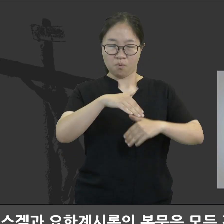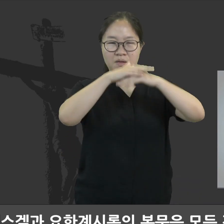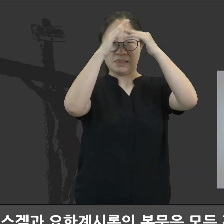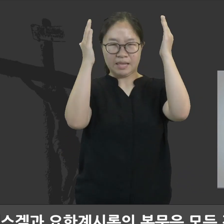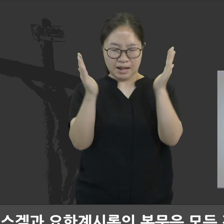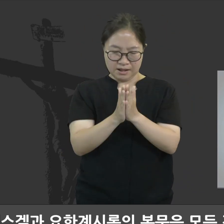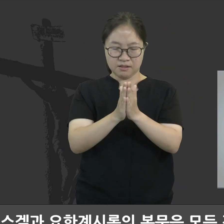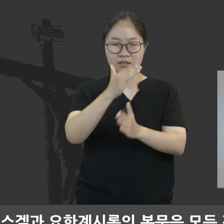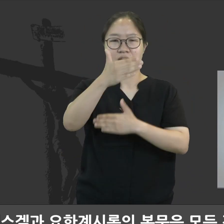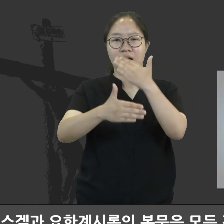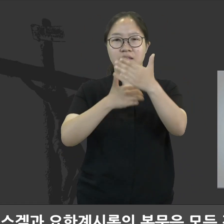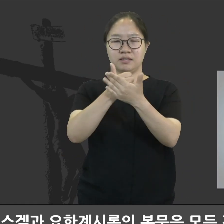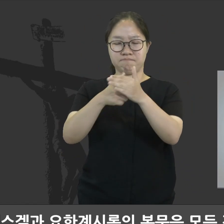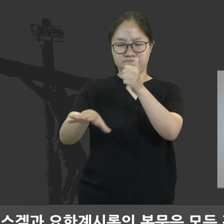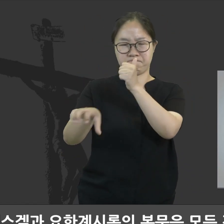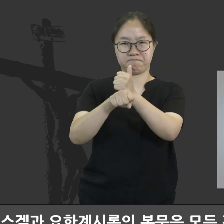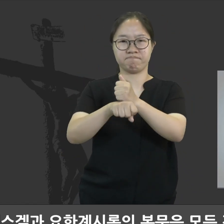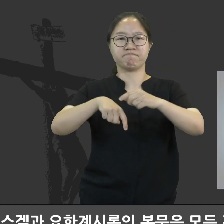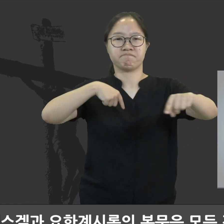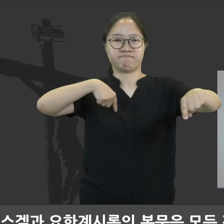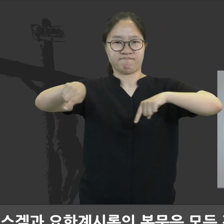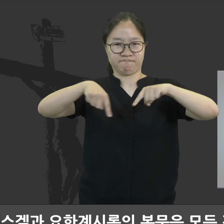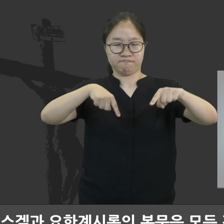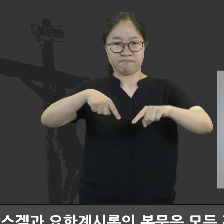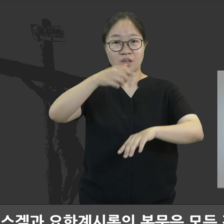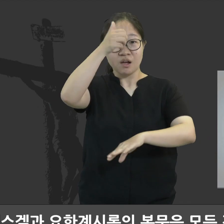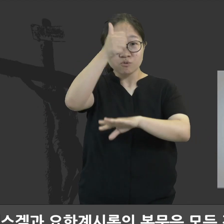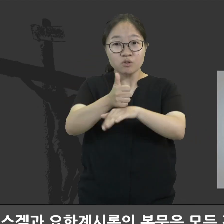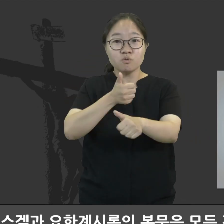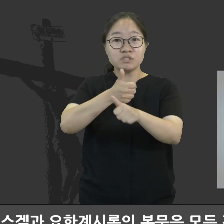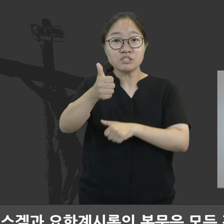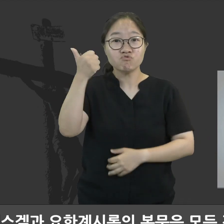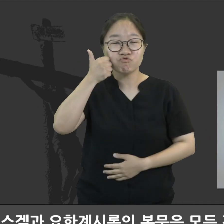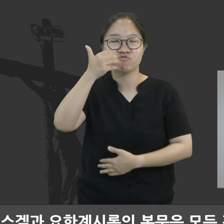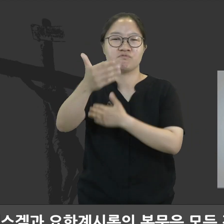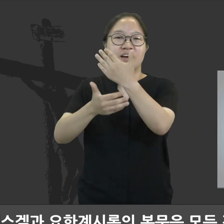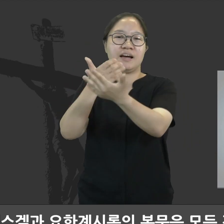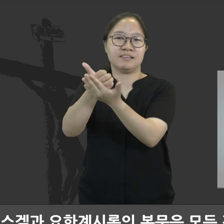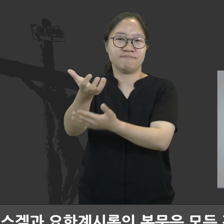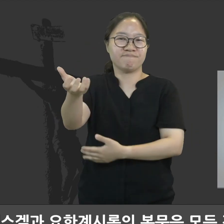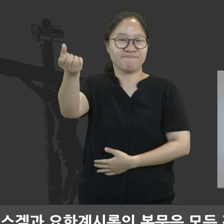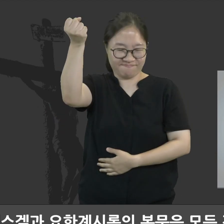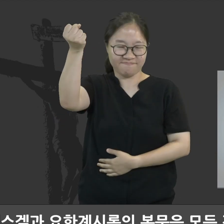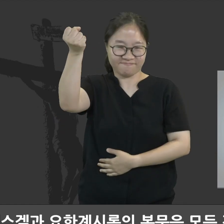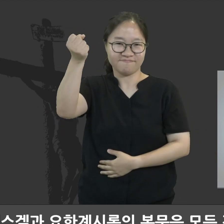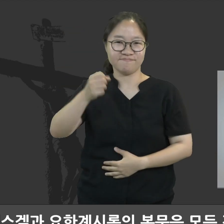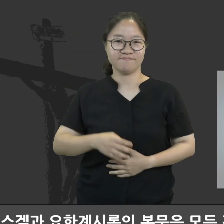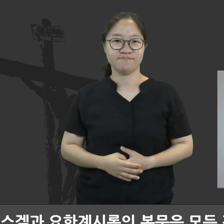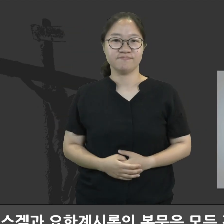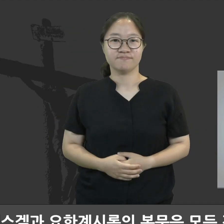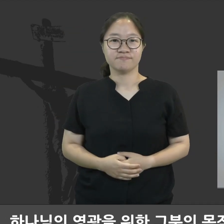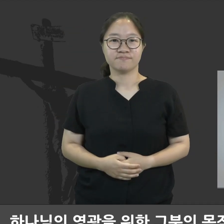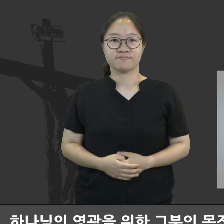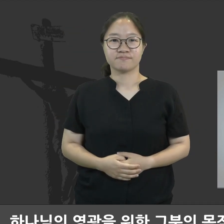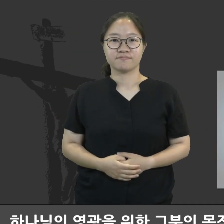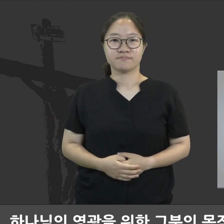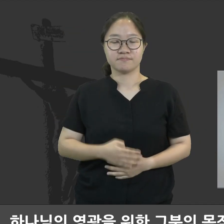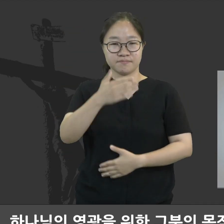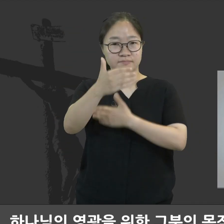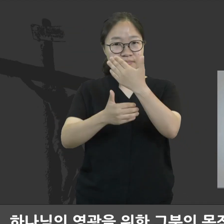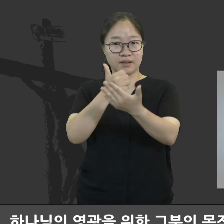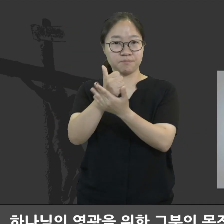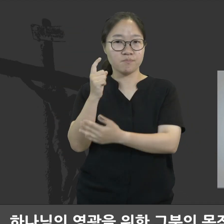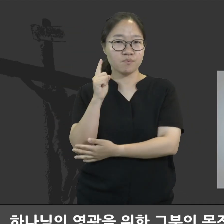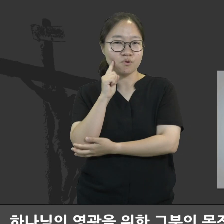것이 하나님의 주권 아래 있으며 궁극적인 승리는 하나님께 있다는 사실을 가르쳐 줍니다.